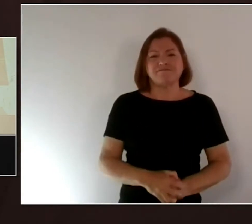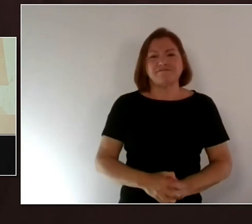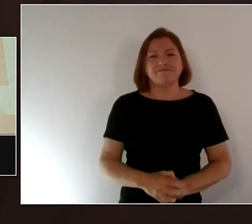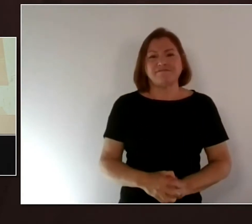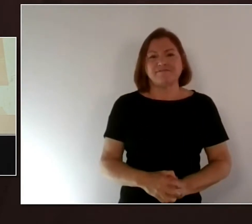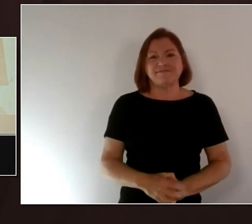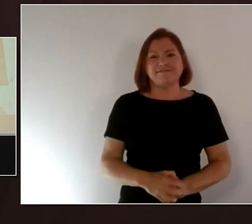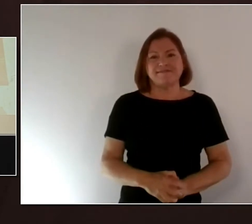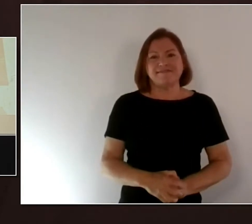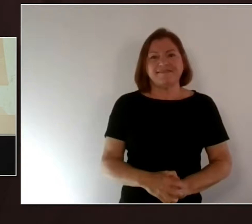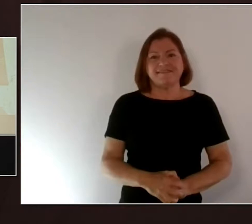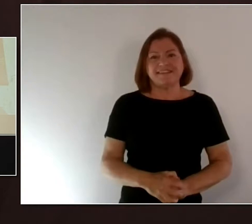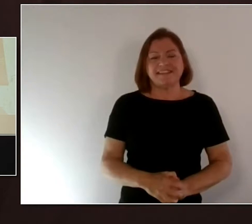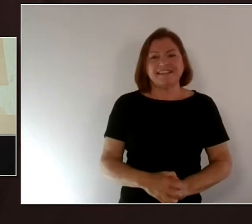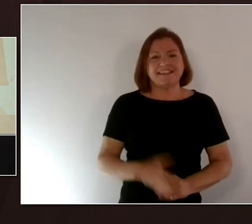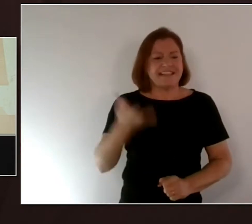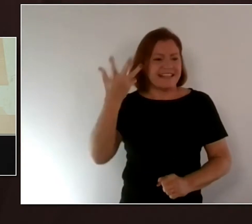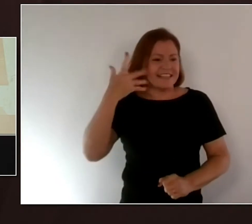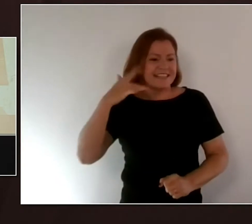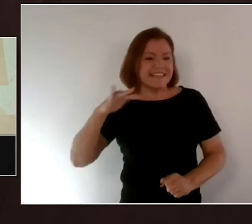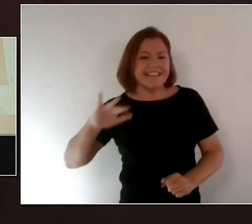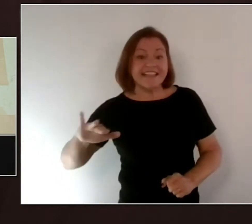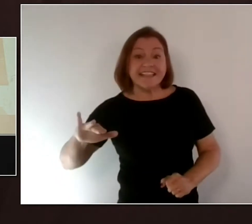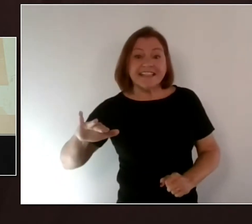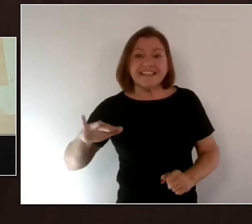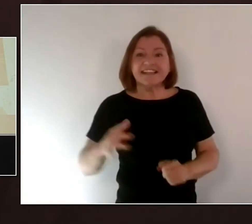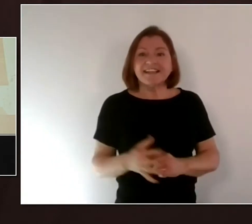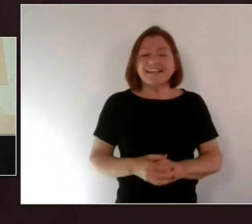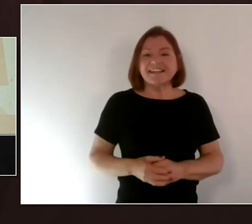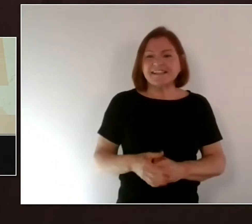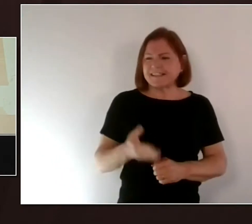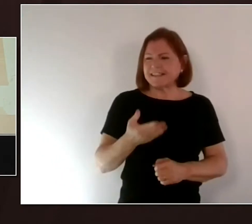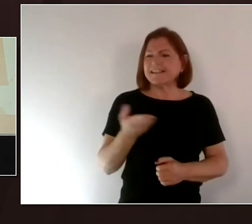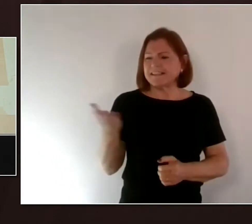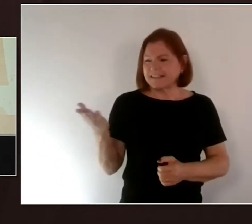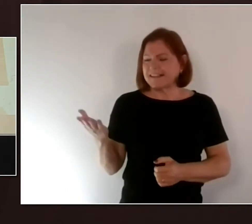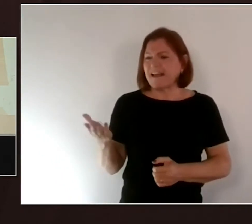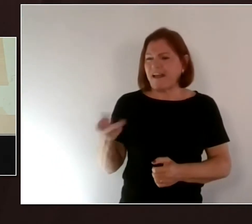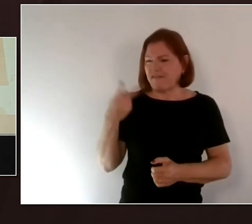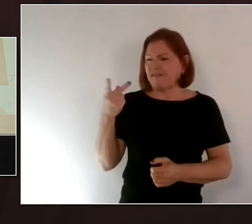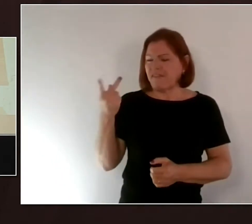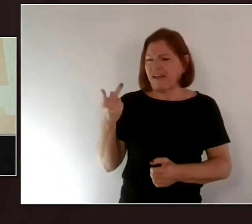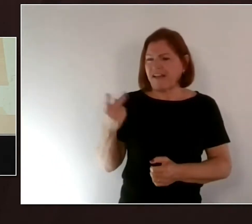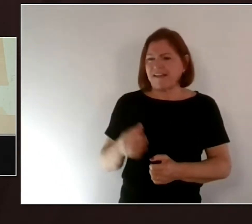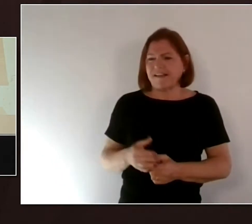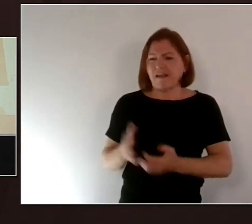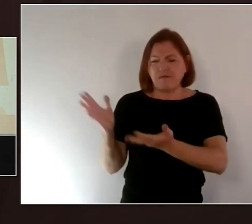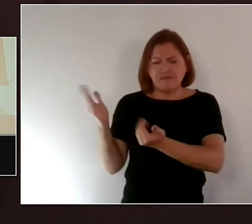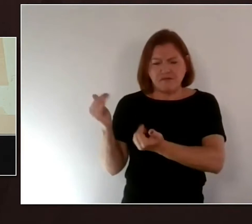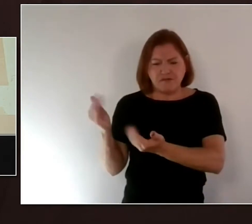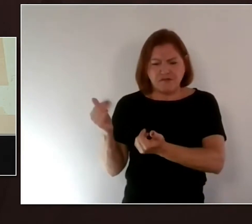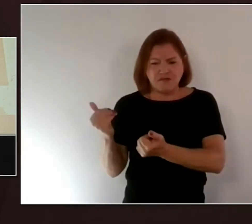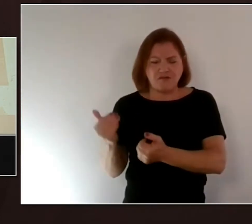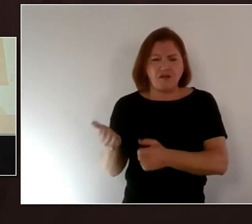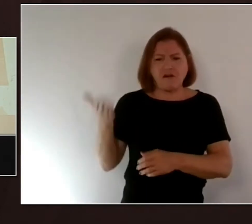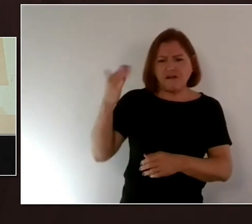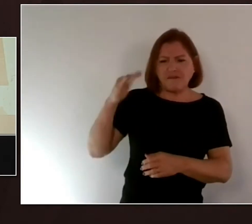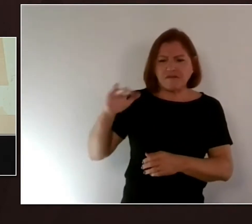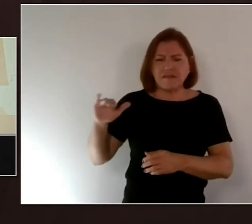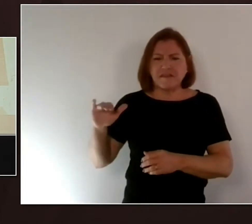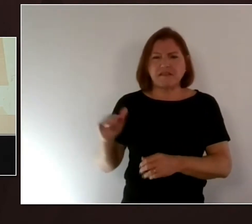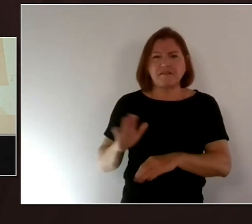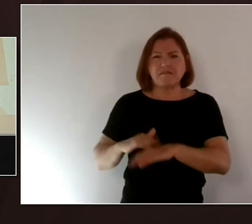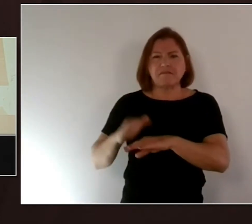essas crianças, desculpe me falar assim, essas crianças, esses pré-adolescentes, esses adolescentes, irmãos, já desde